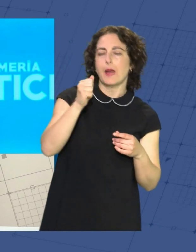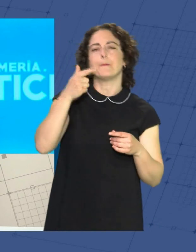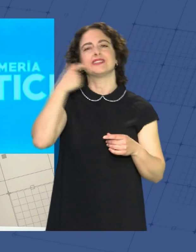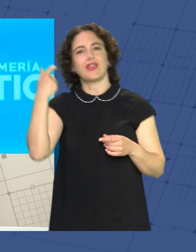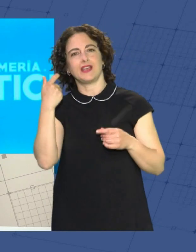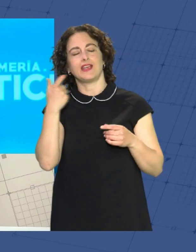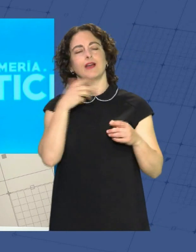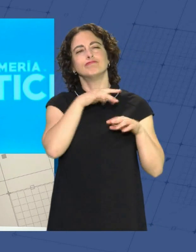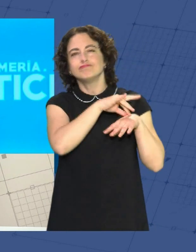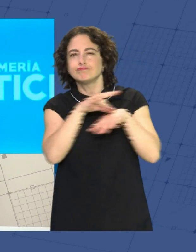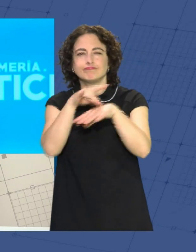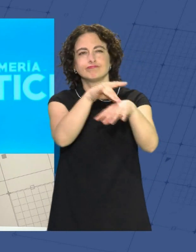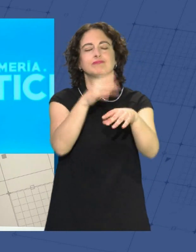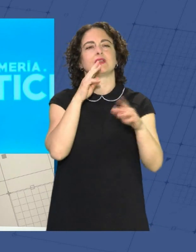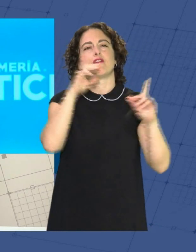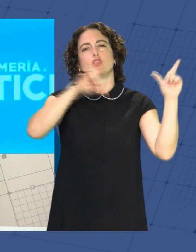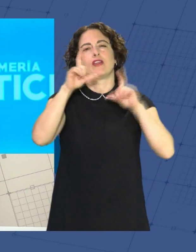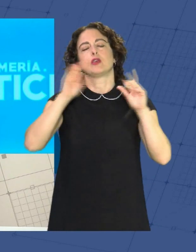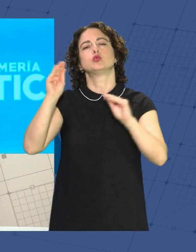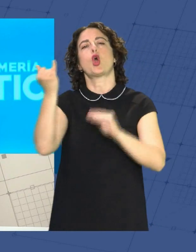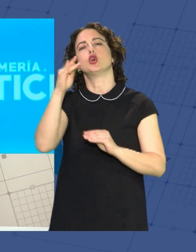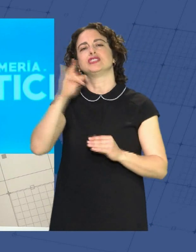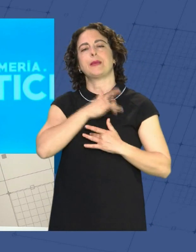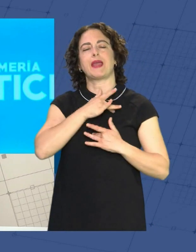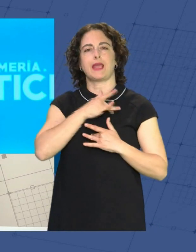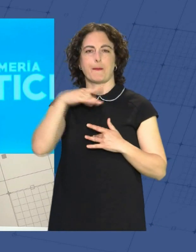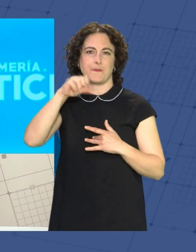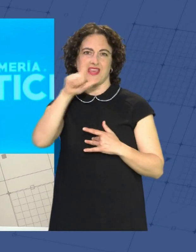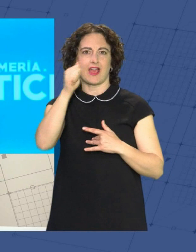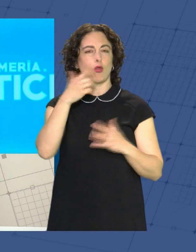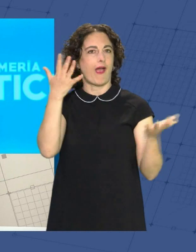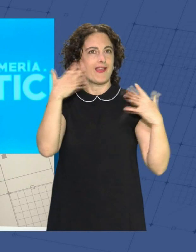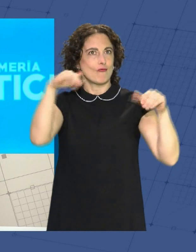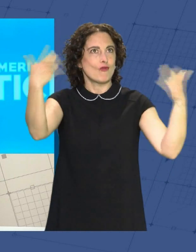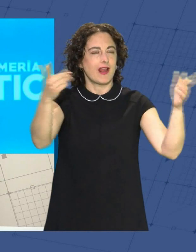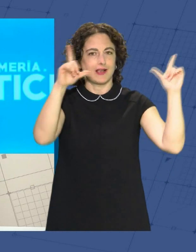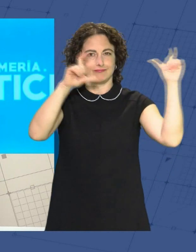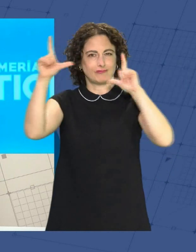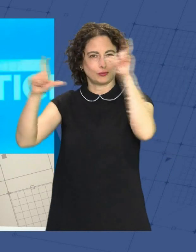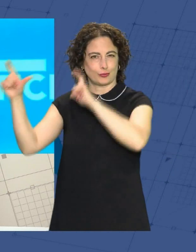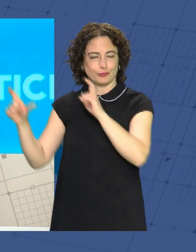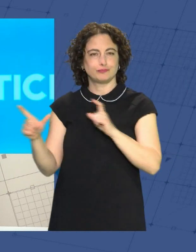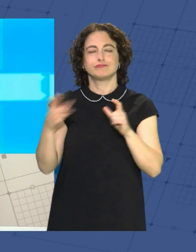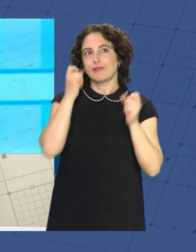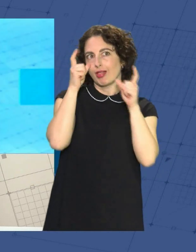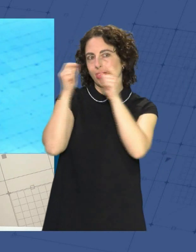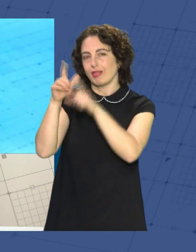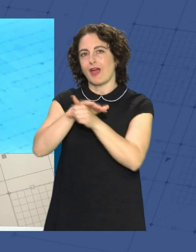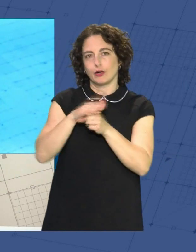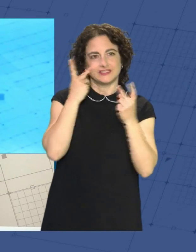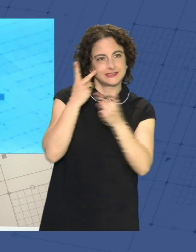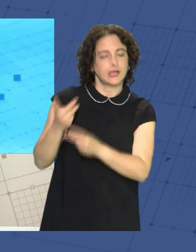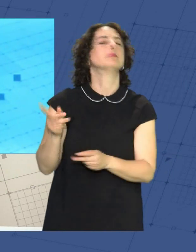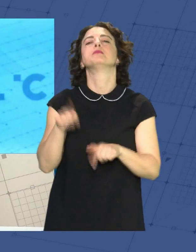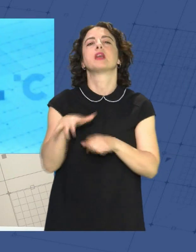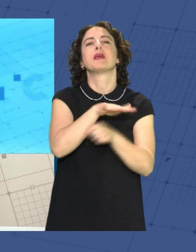fotografías de José María Mellado, una muestra pionera al aire libre con la que descubrir o visitar estos barrios. Y en